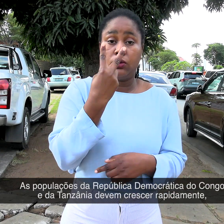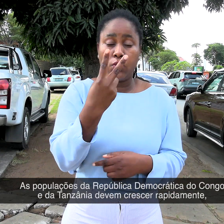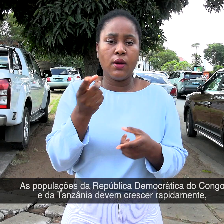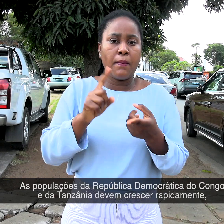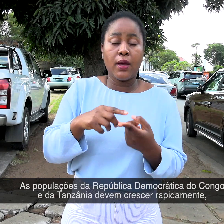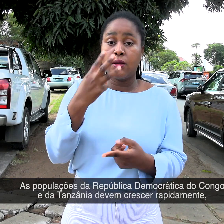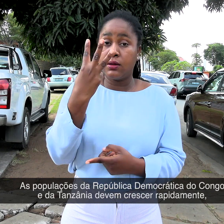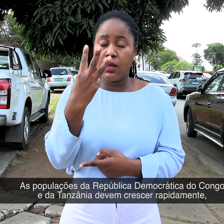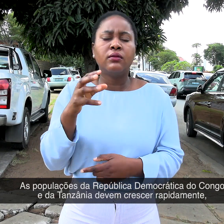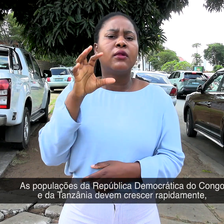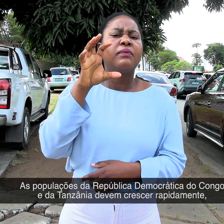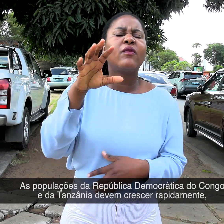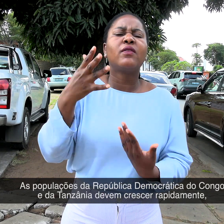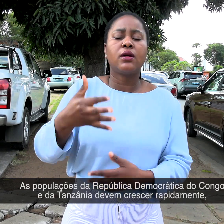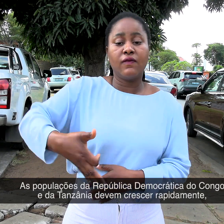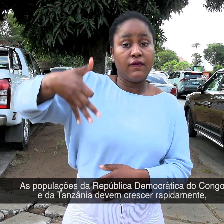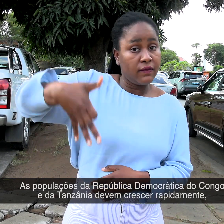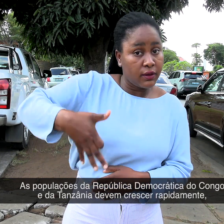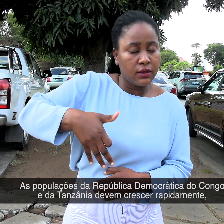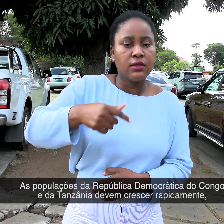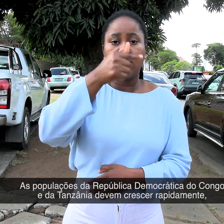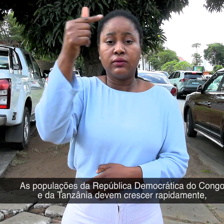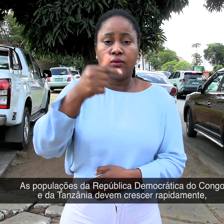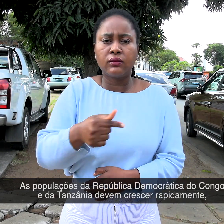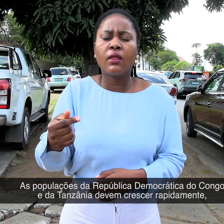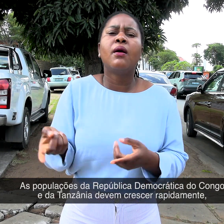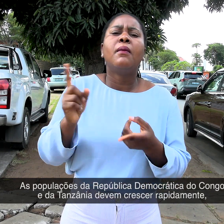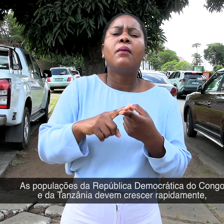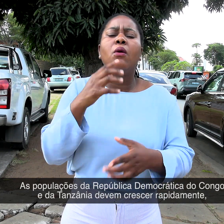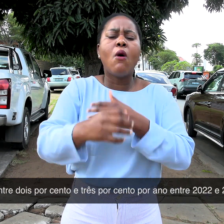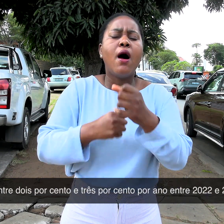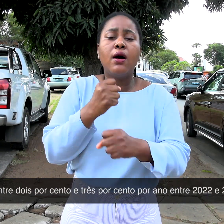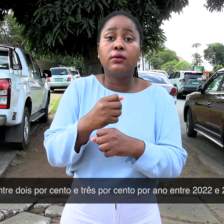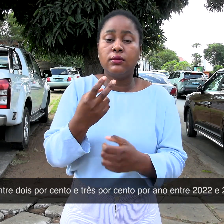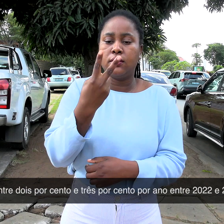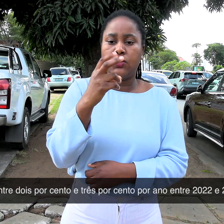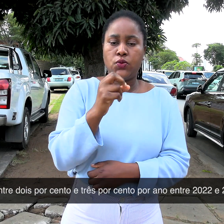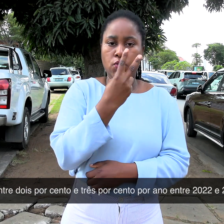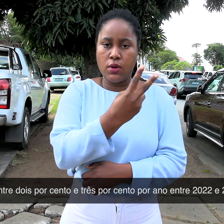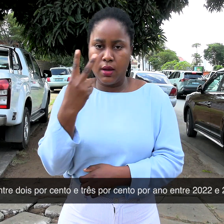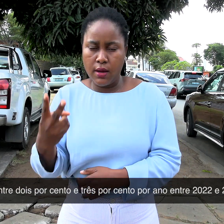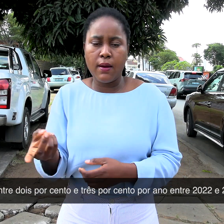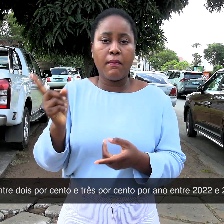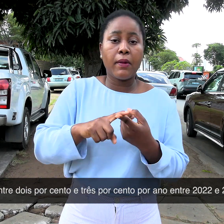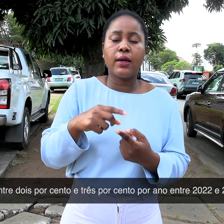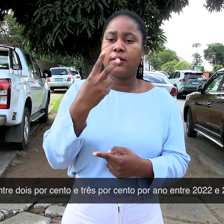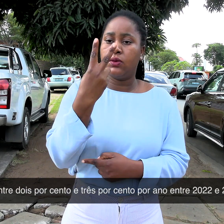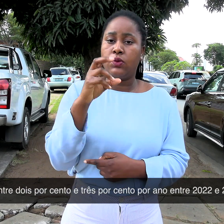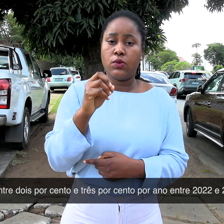As populações da República Democrática do Congo e da Tanzânia devem crescer rapidamente, entre 2% e 3% até 2050.